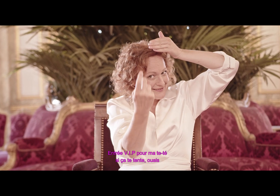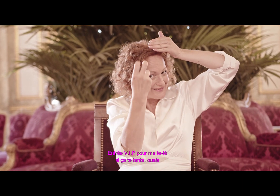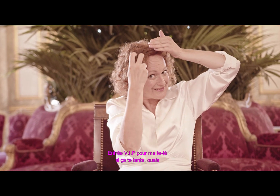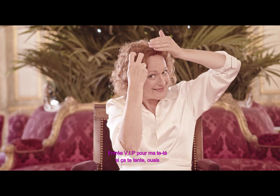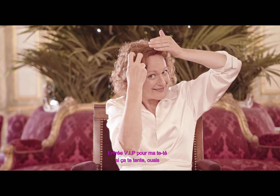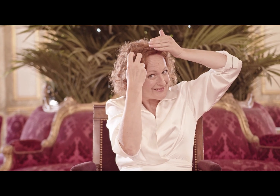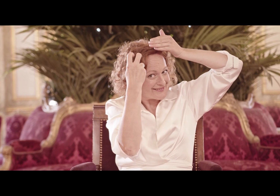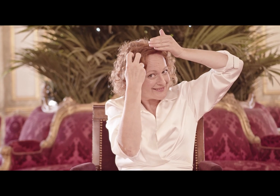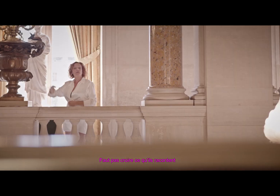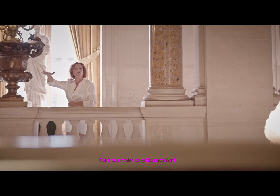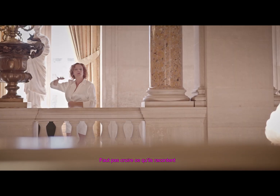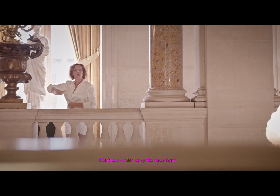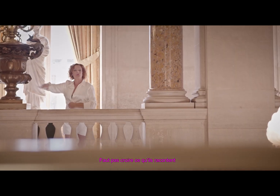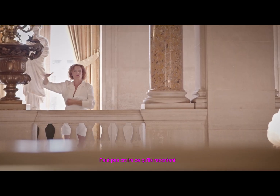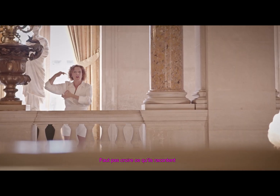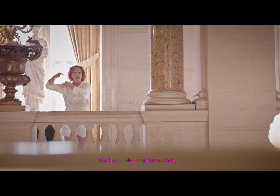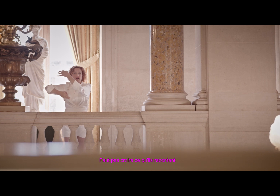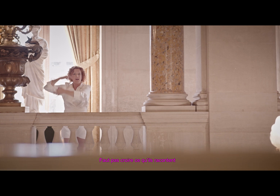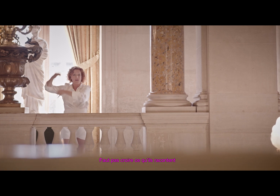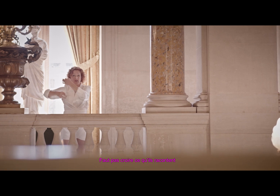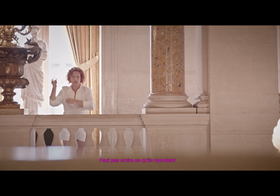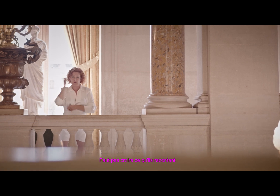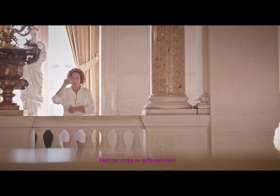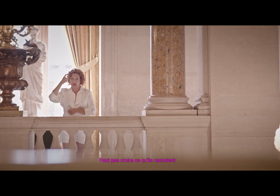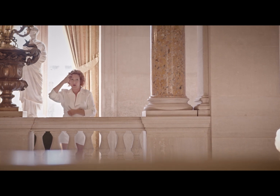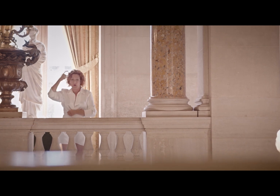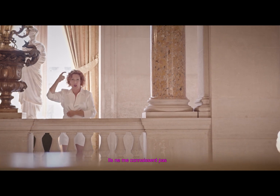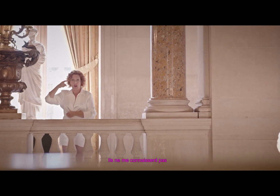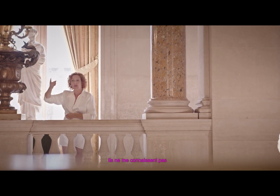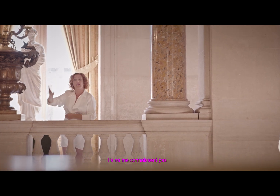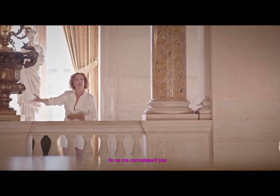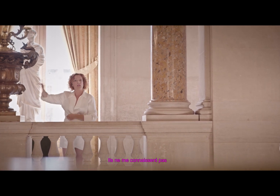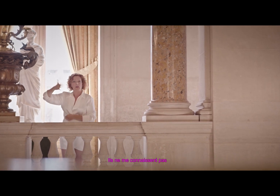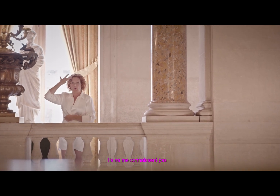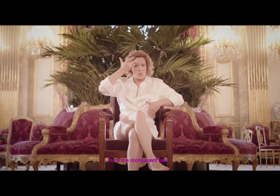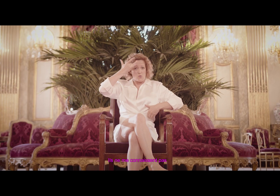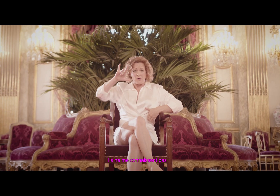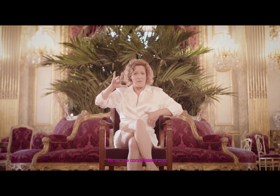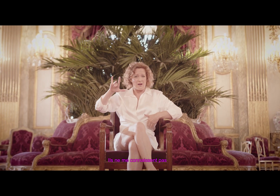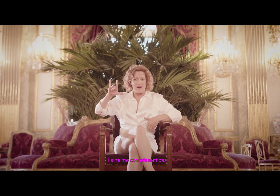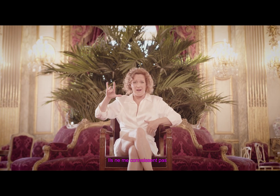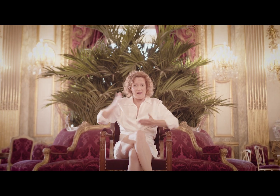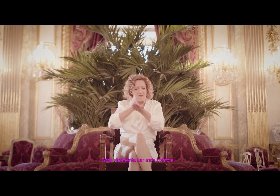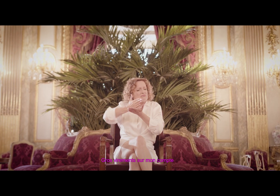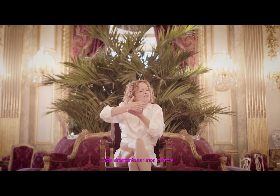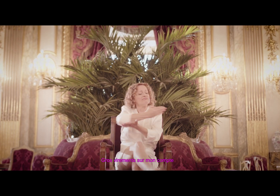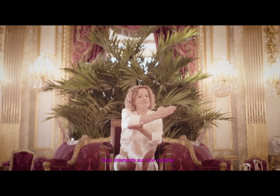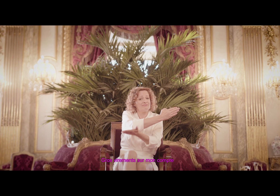ouais. Faut pas croire ce qu'ils racontent. Ils ne me connaissent pas. Gros virement sur